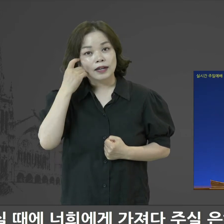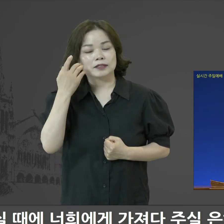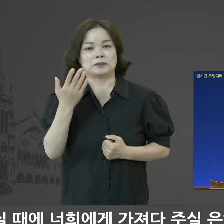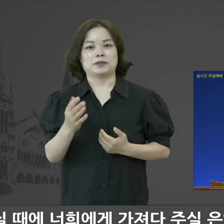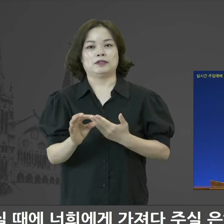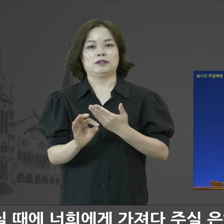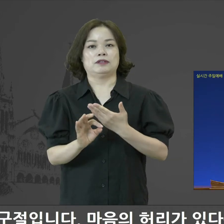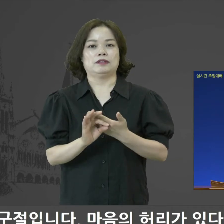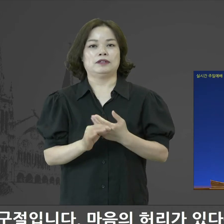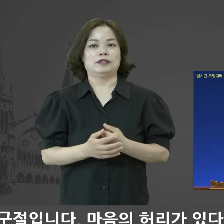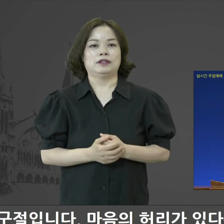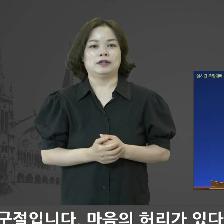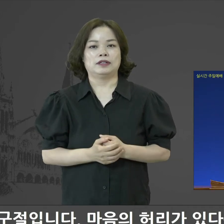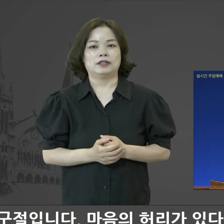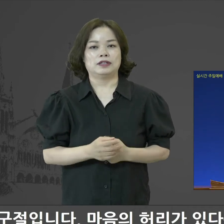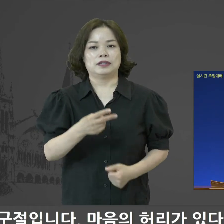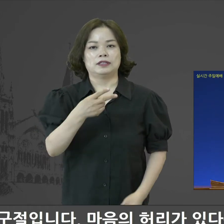거냐면,